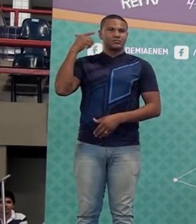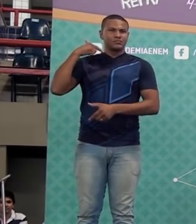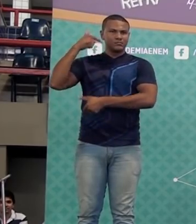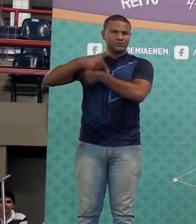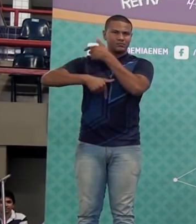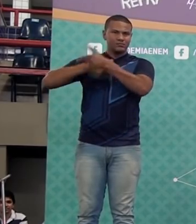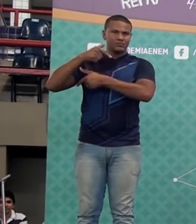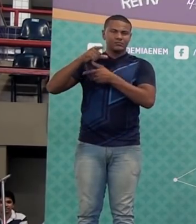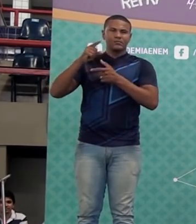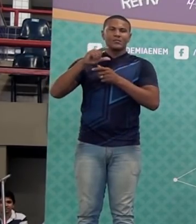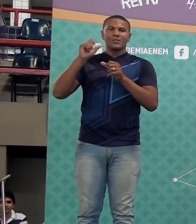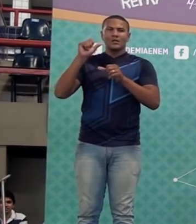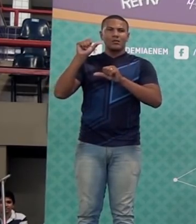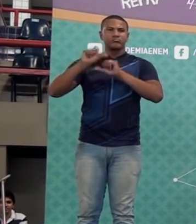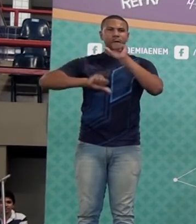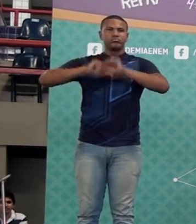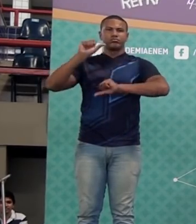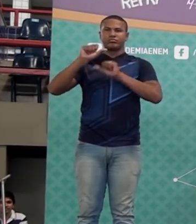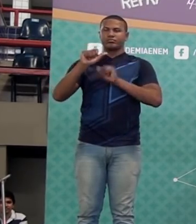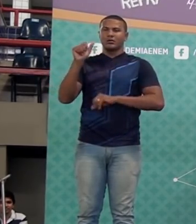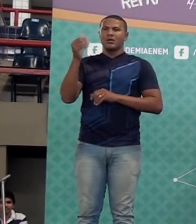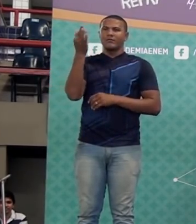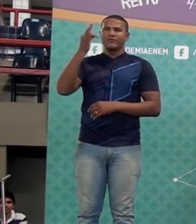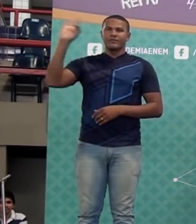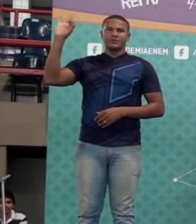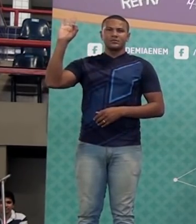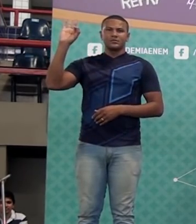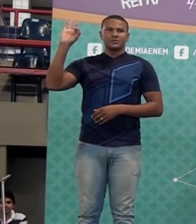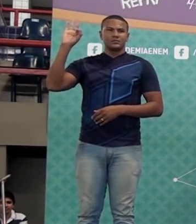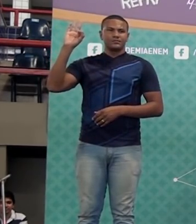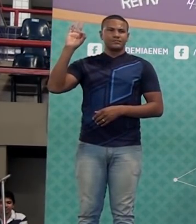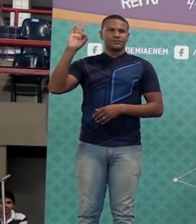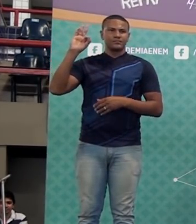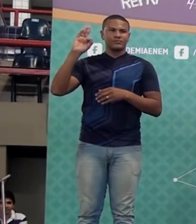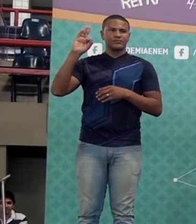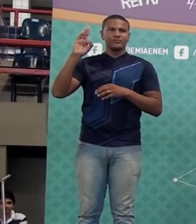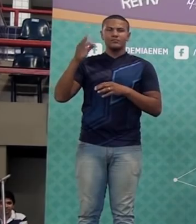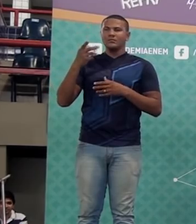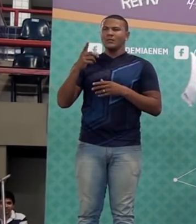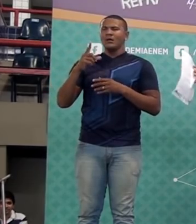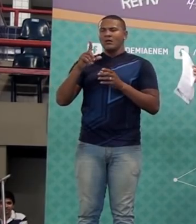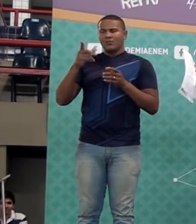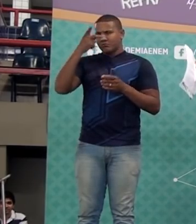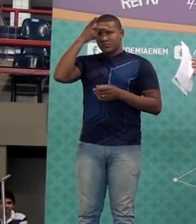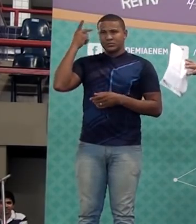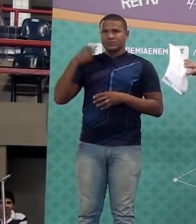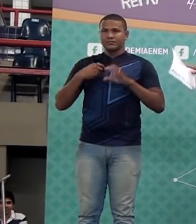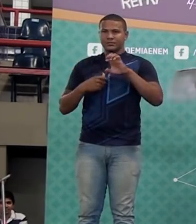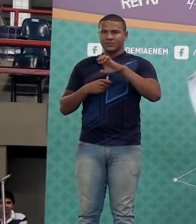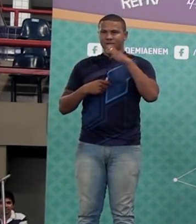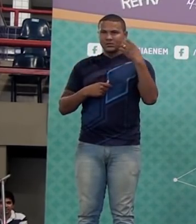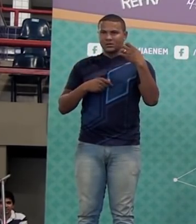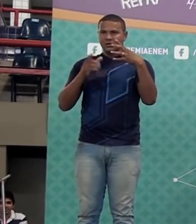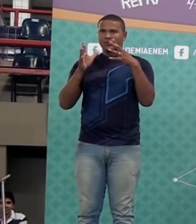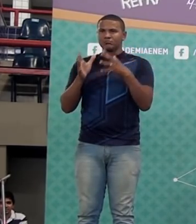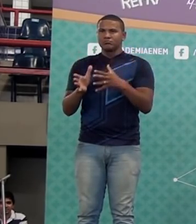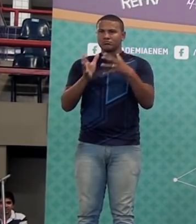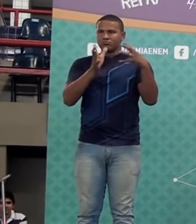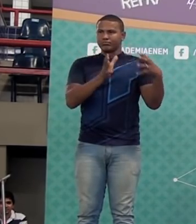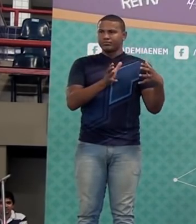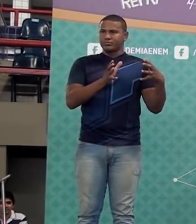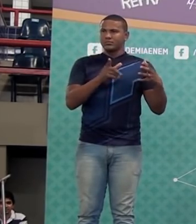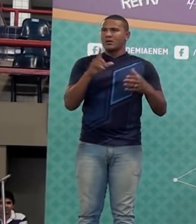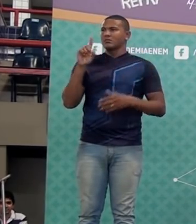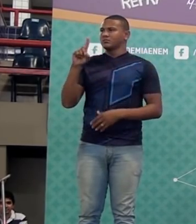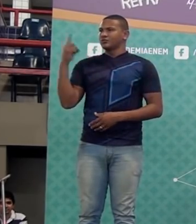Francesa, durante a Assembleia Constituinte, haviam alguns deputados que sentavam do lado esquerdo, era a esquerda. Alguns do